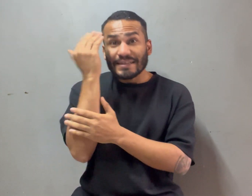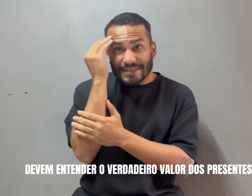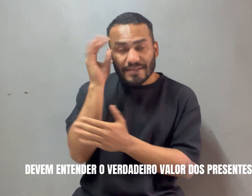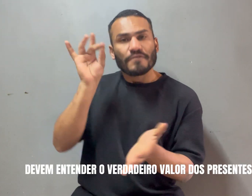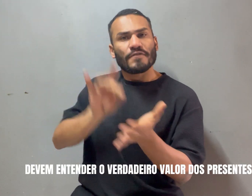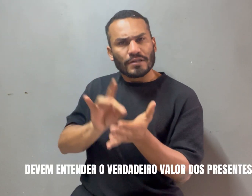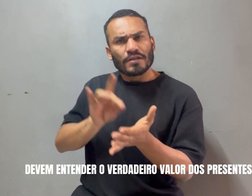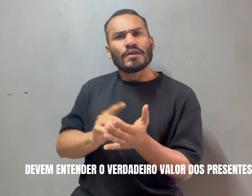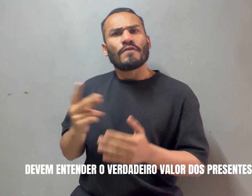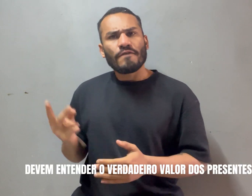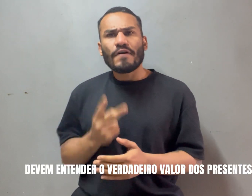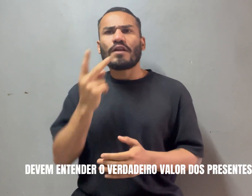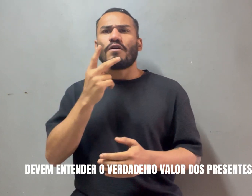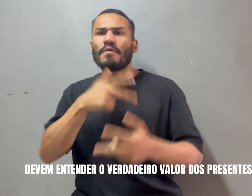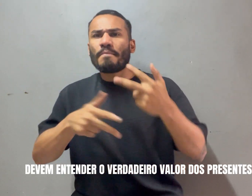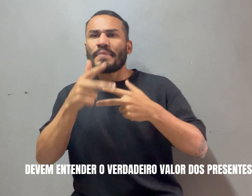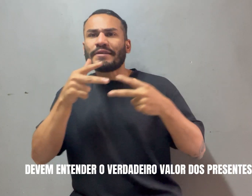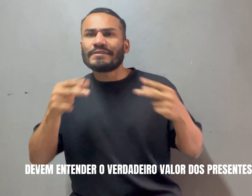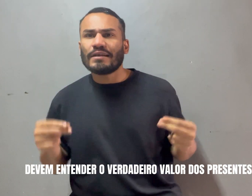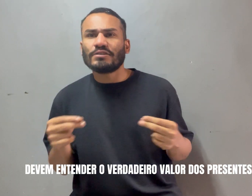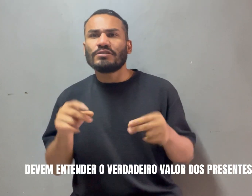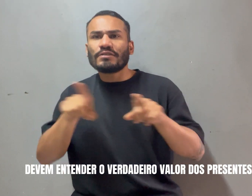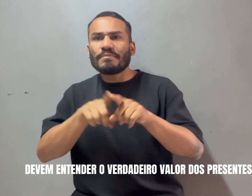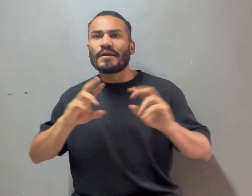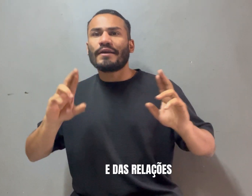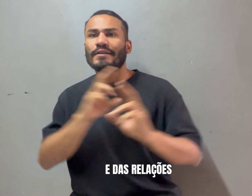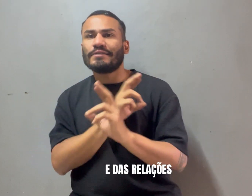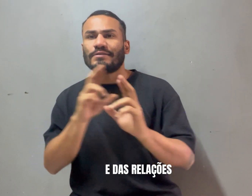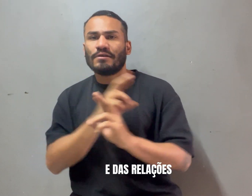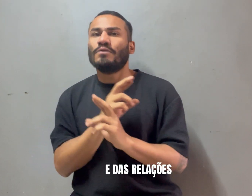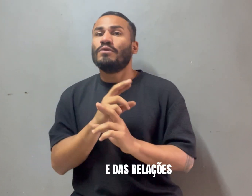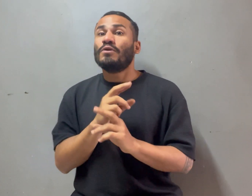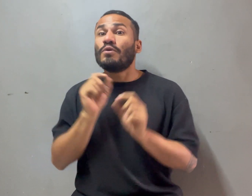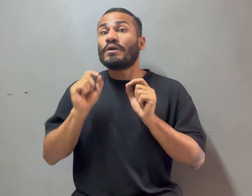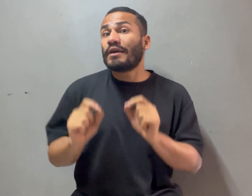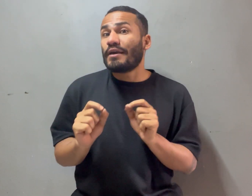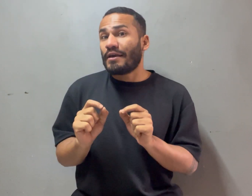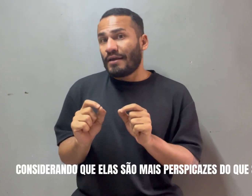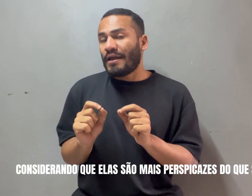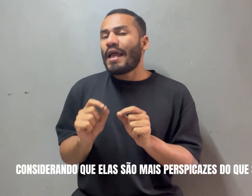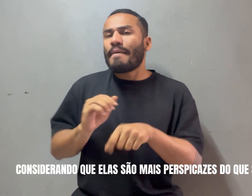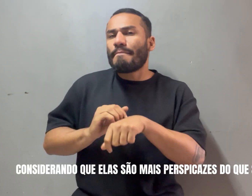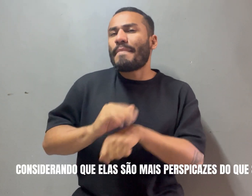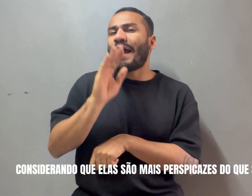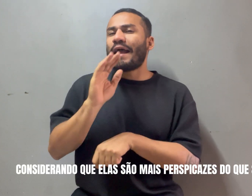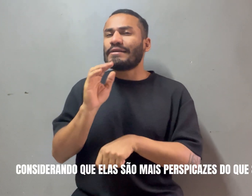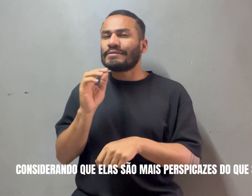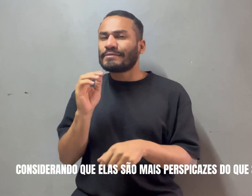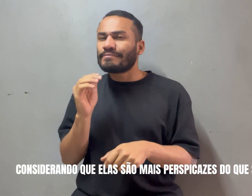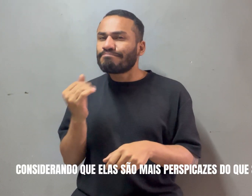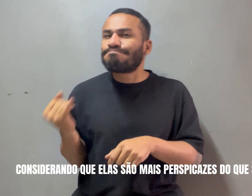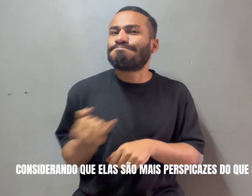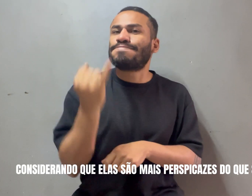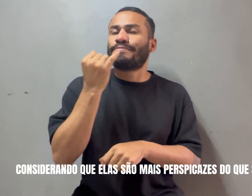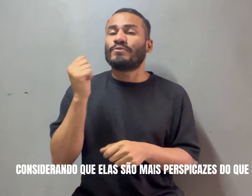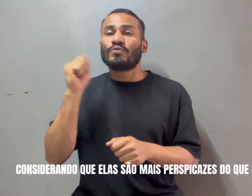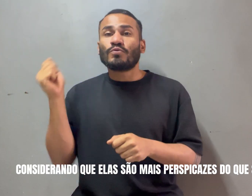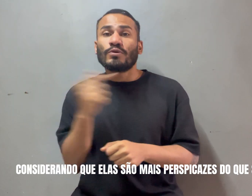devem entender o verdadeiro valor dos presentes e das relações, considerando que elas são mais perspicazes do que